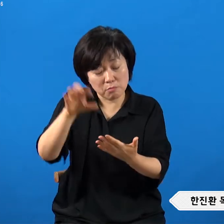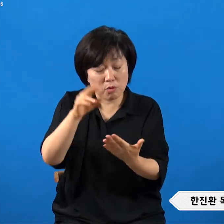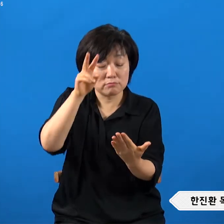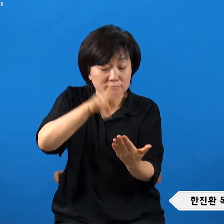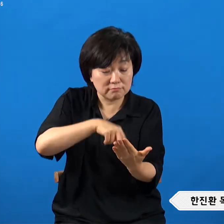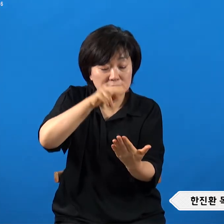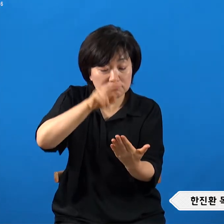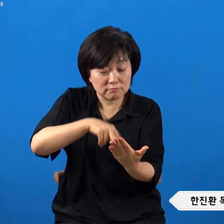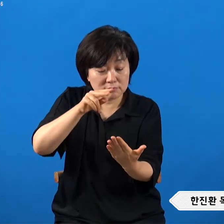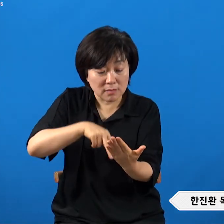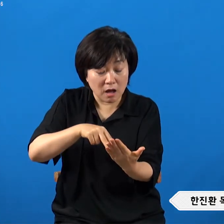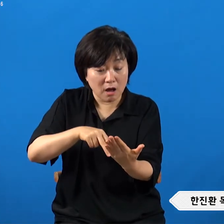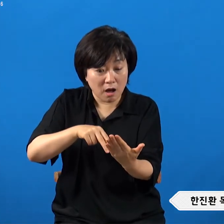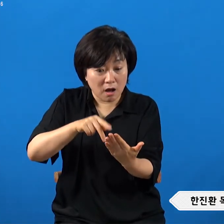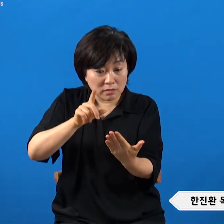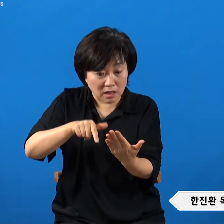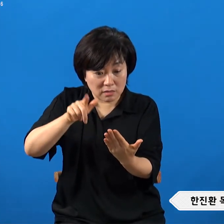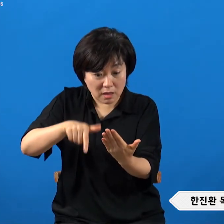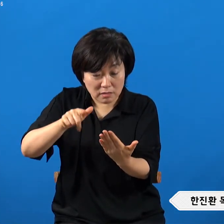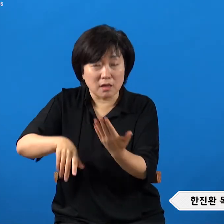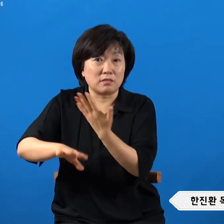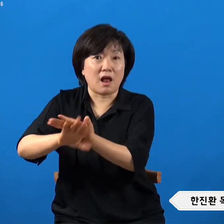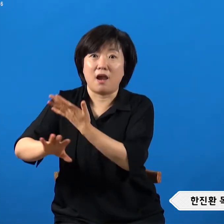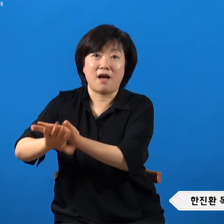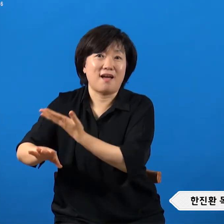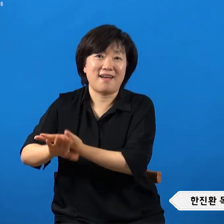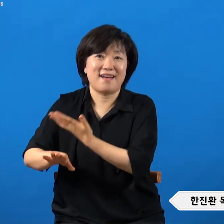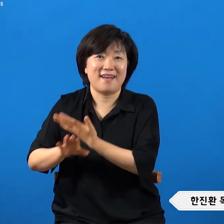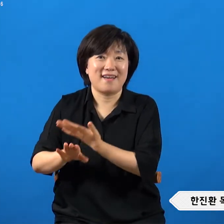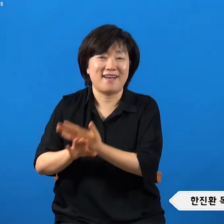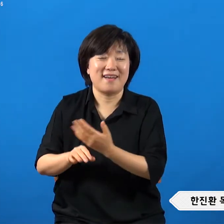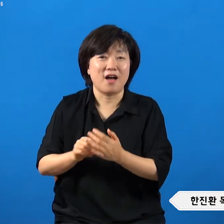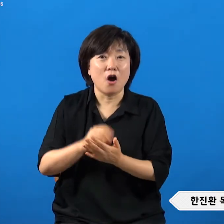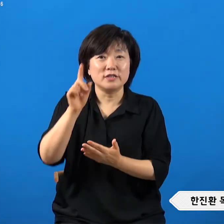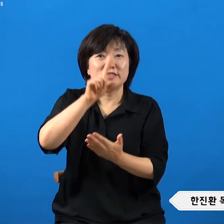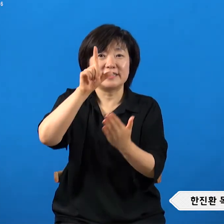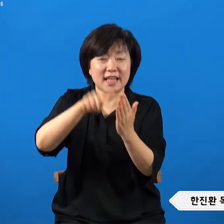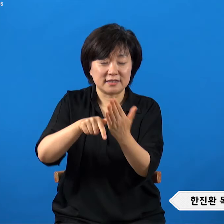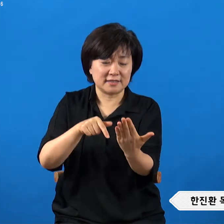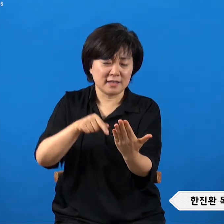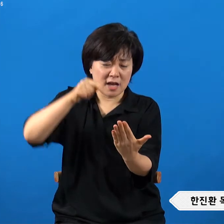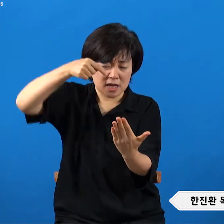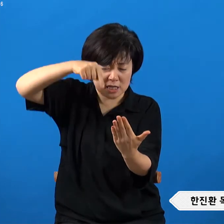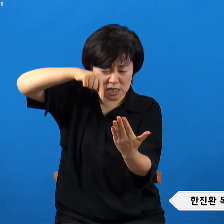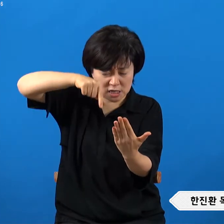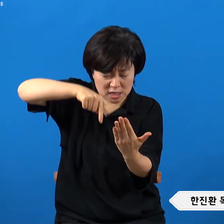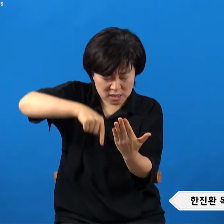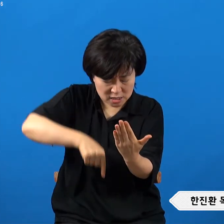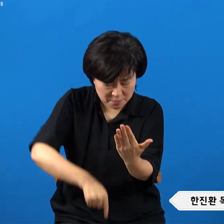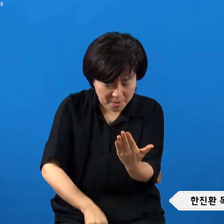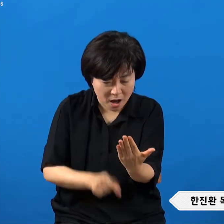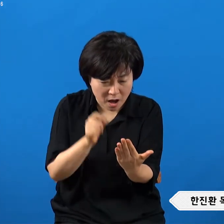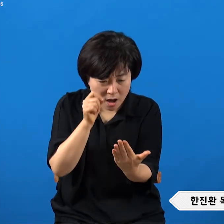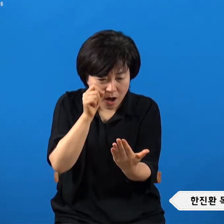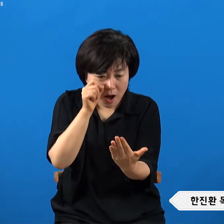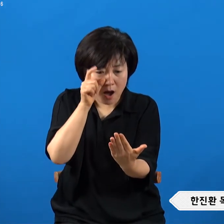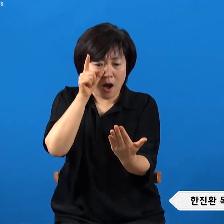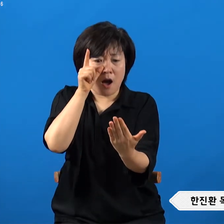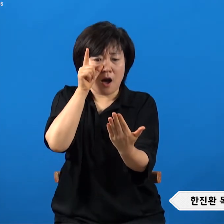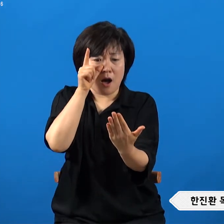읽을 때마다 그날 따라서 깨닫는 정도가 다릅니다. 어떤 때는 깊이 깨달을 때가